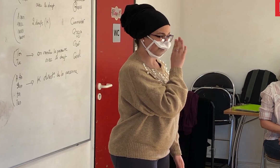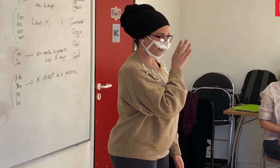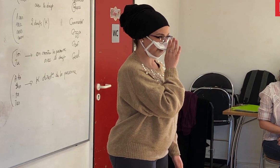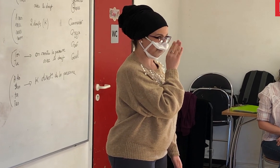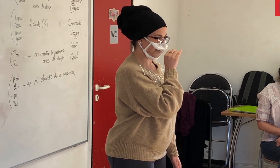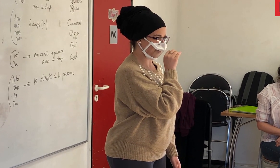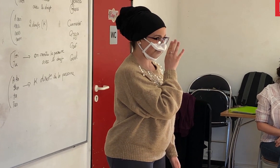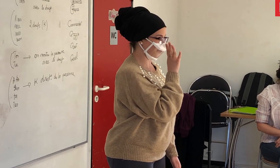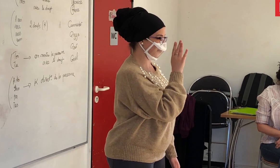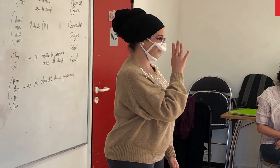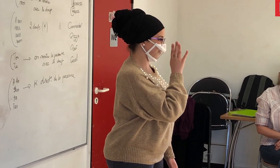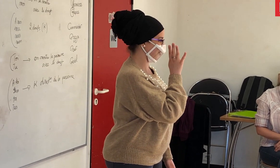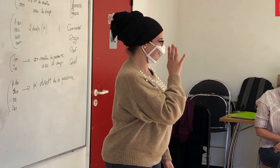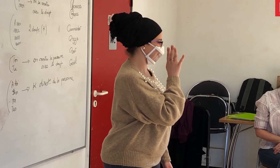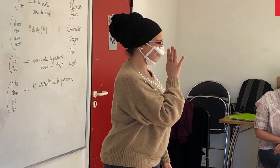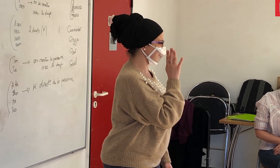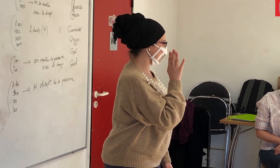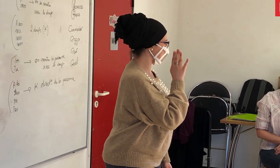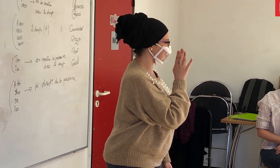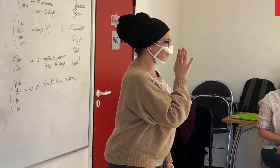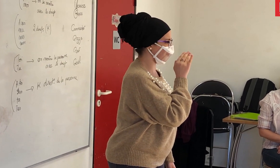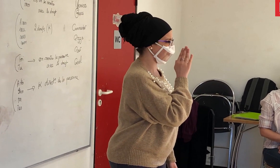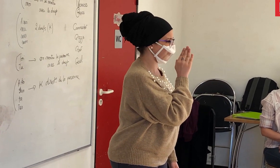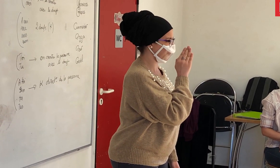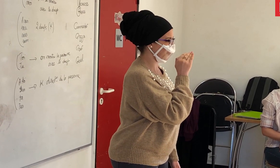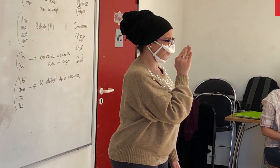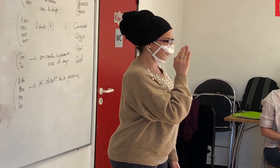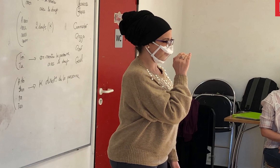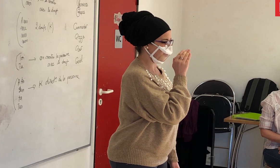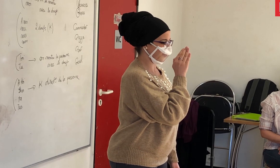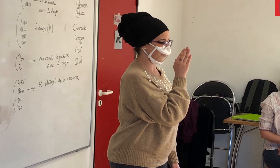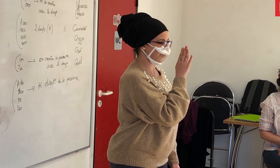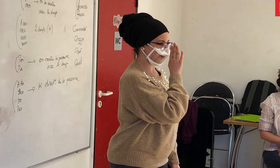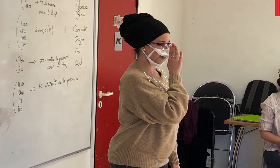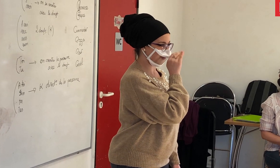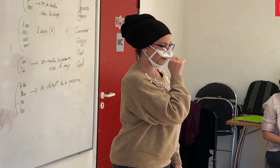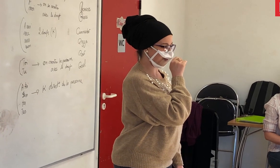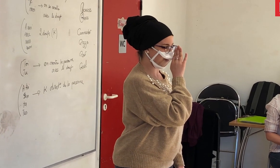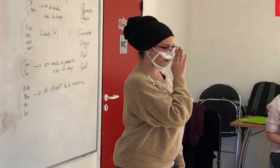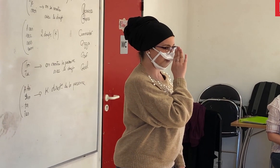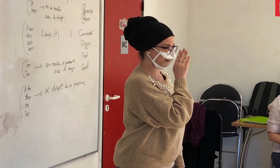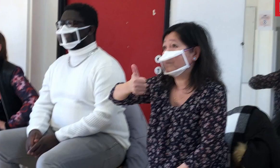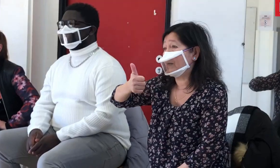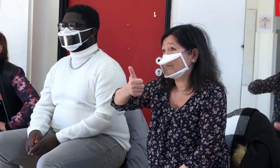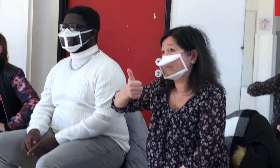Après, j'ai pas fait. Je sais pas c'est qui m'a dit bleu. Moi, il était là en fait. Demain, c'est